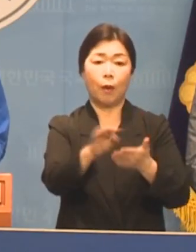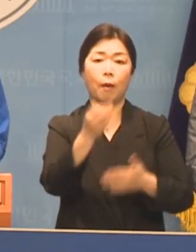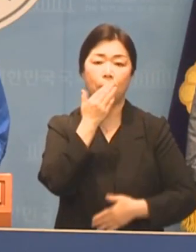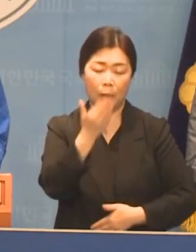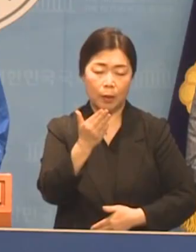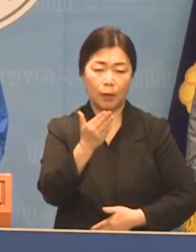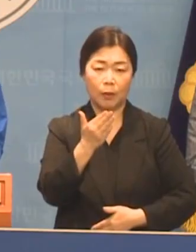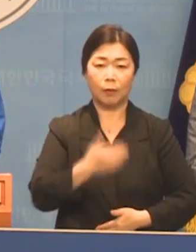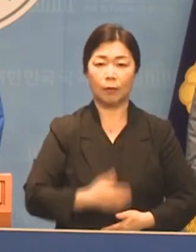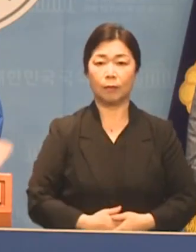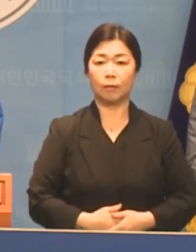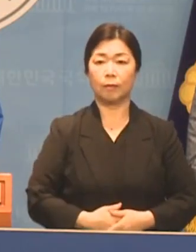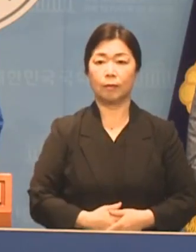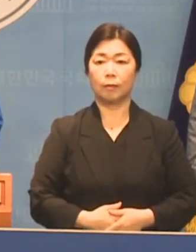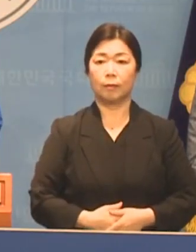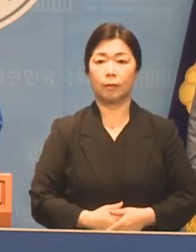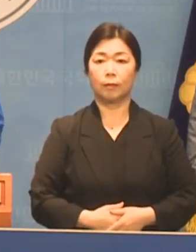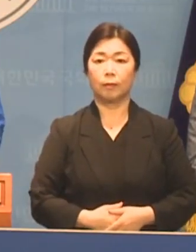있도록 하였습니다.